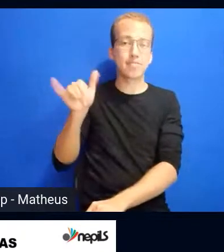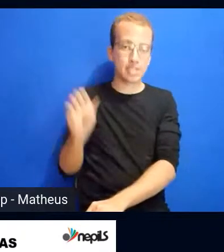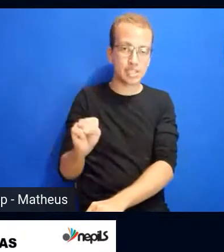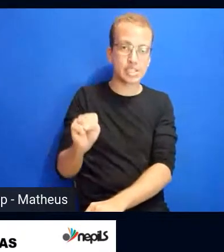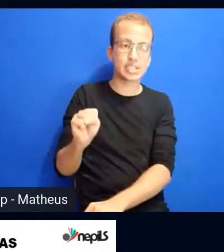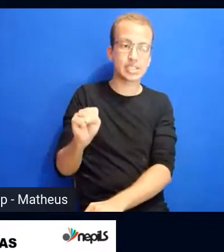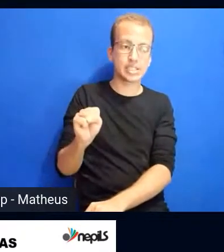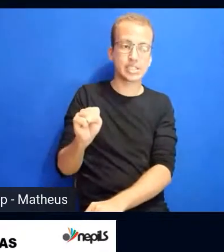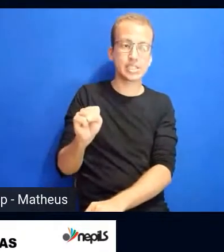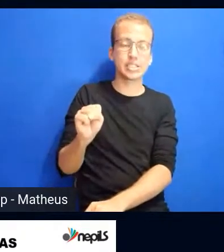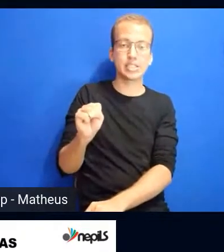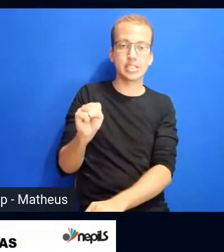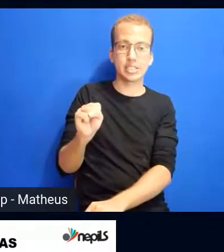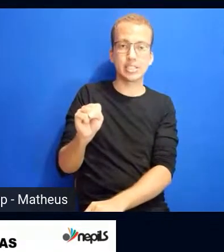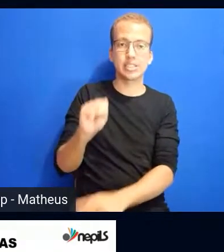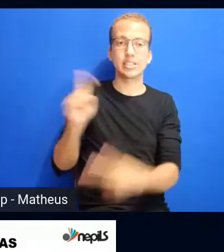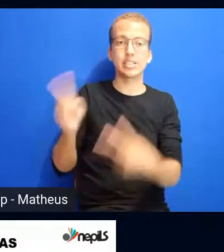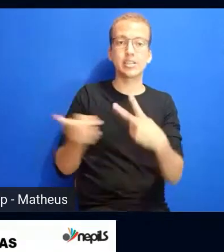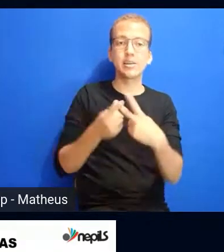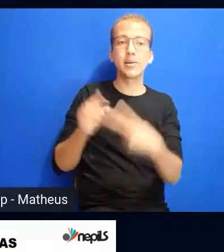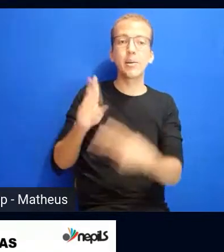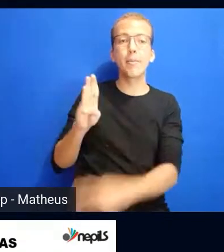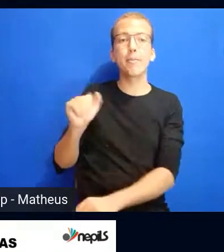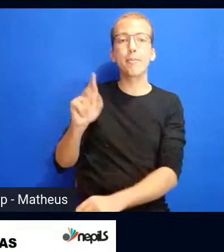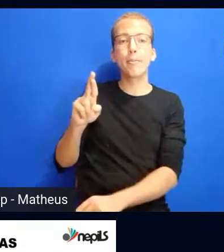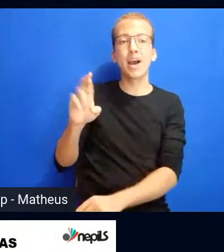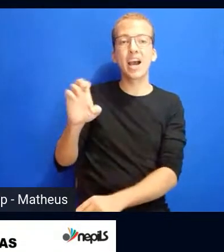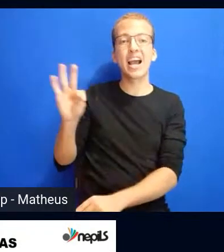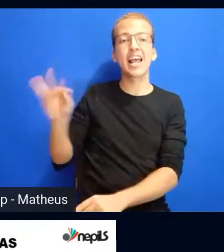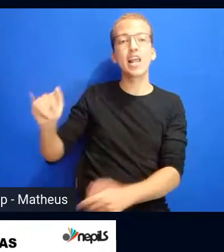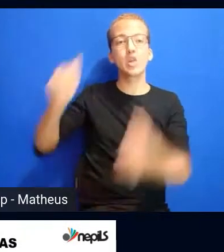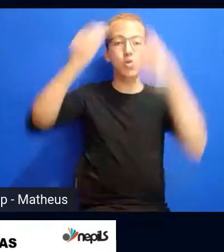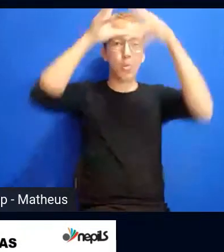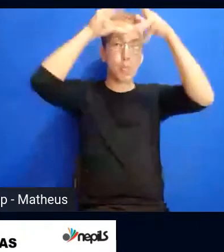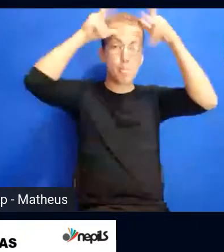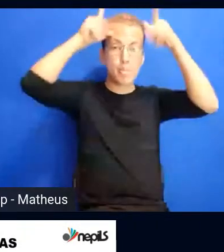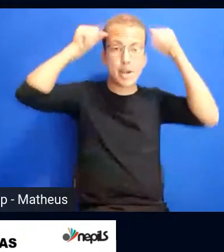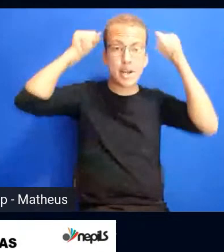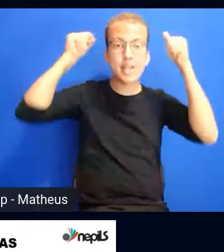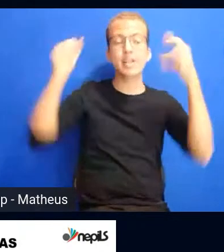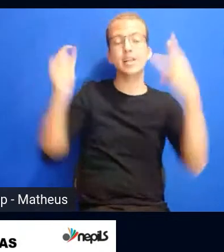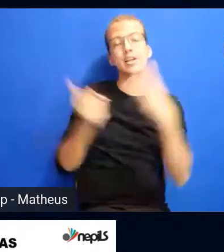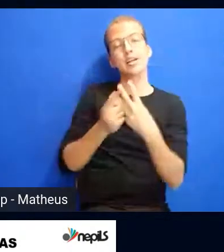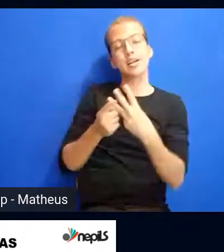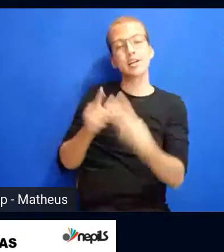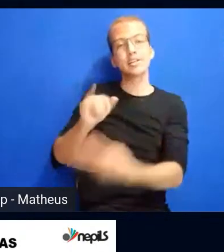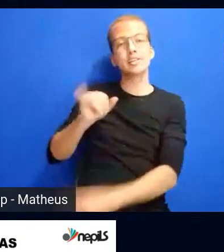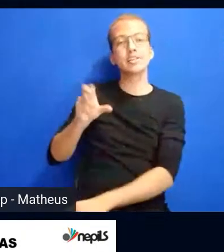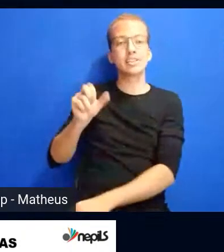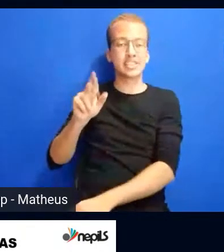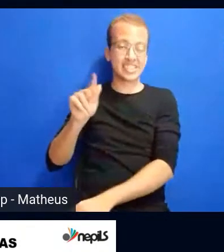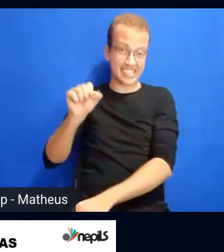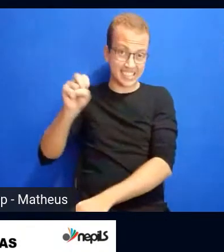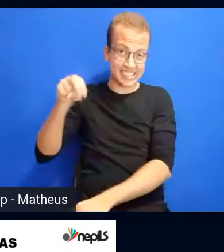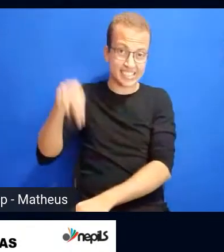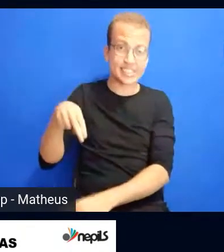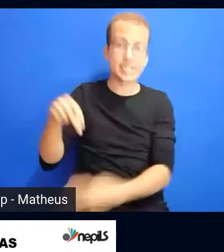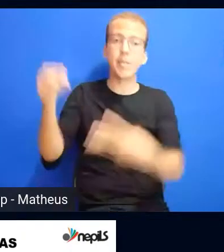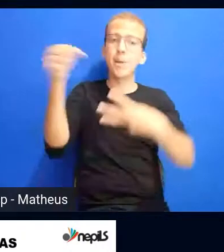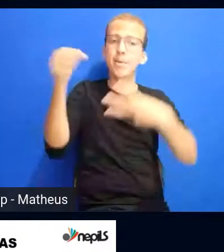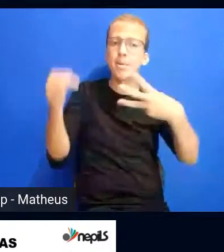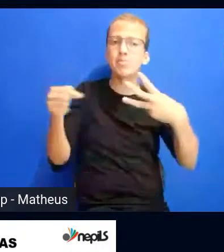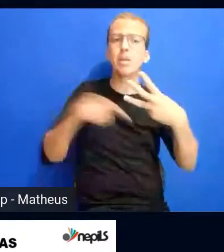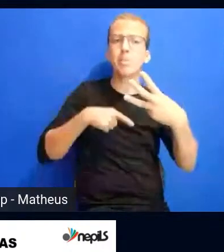eh, Barreto, tem Mariane Stuff, Audra Jesser, então são outros tantos autores